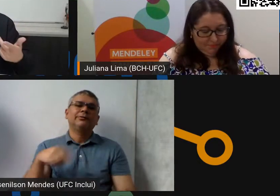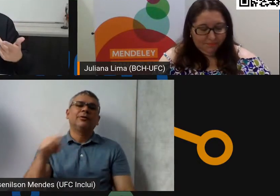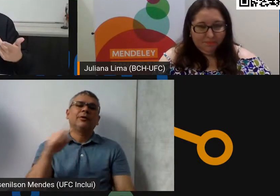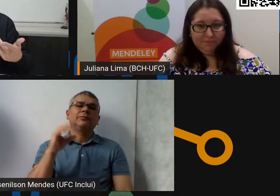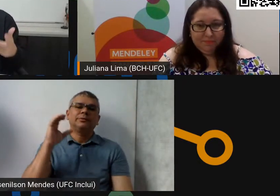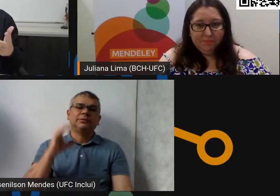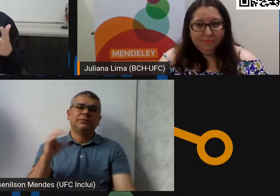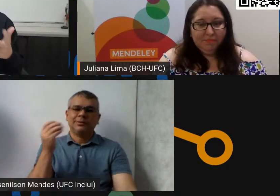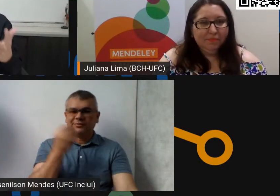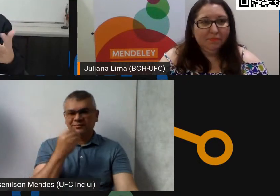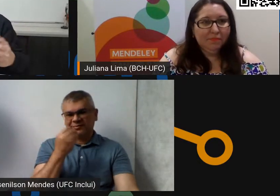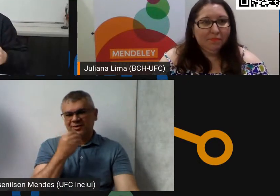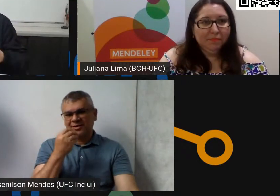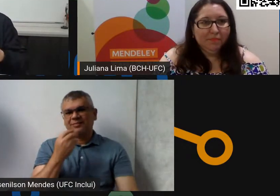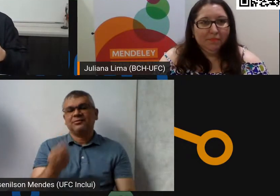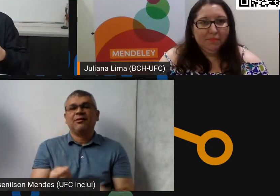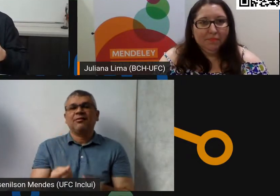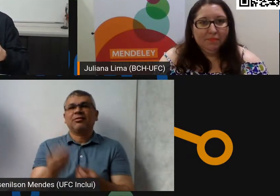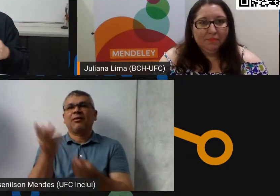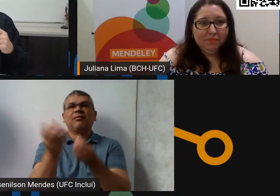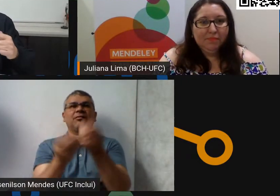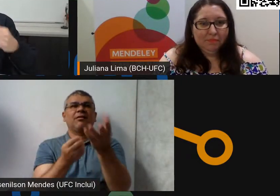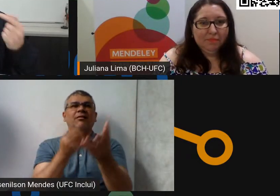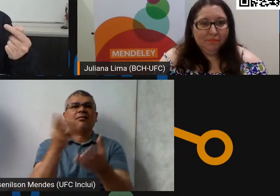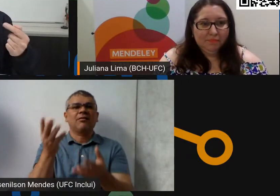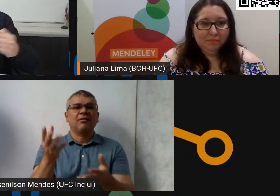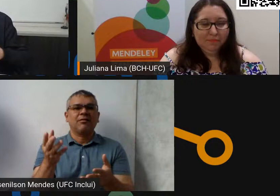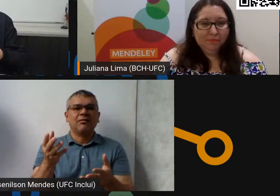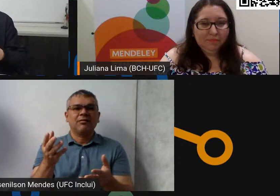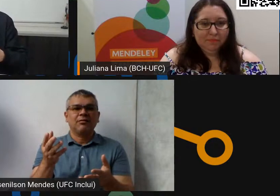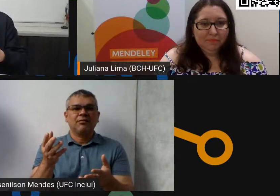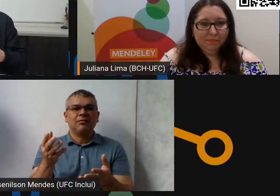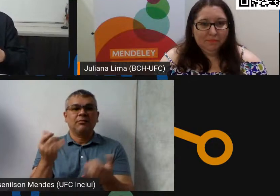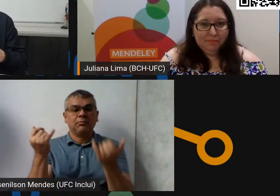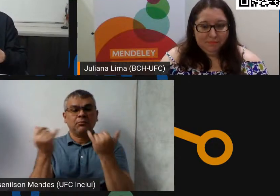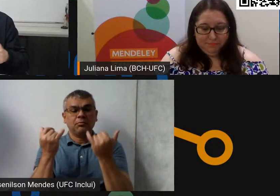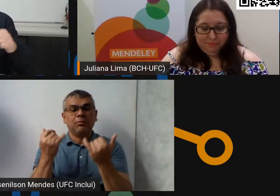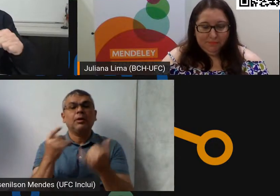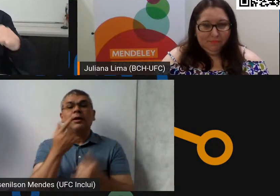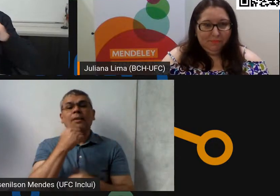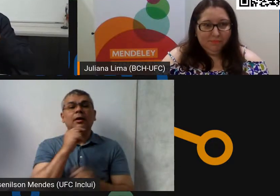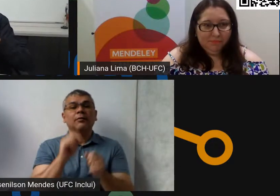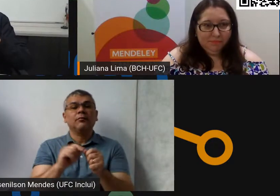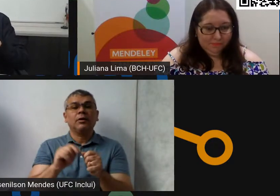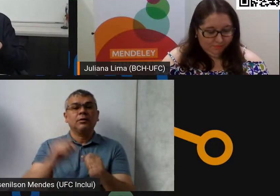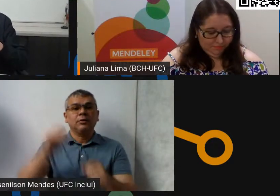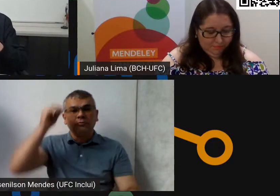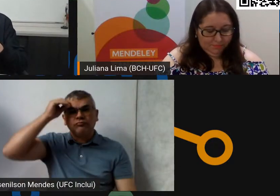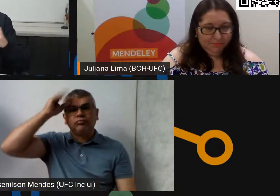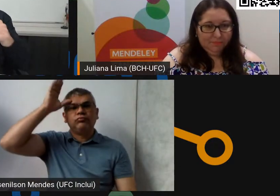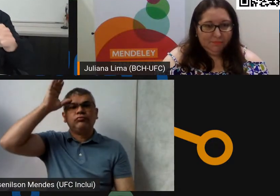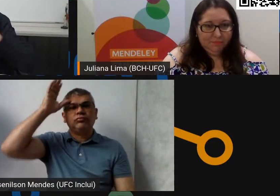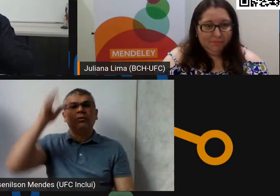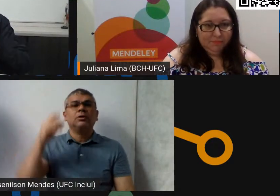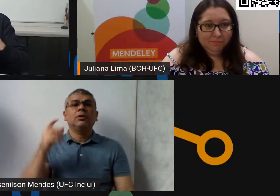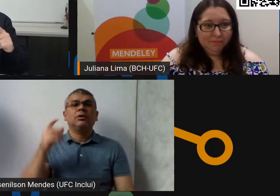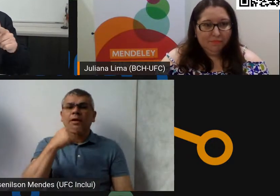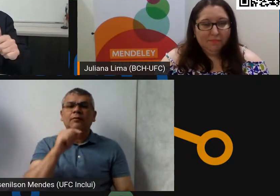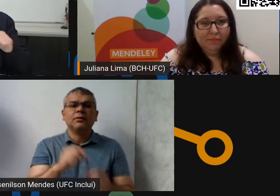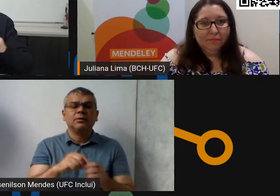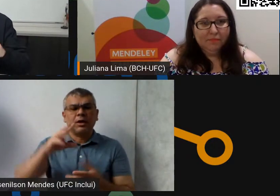dados, quem vai fazer as grandes teorias? Quem vai fazer o grande conhecimento? Quem vai disponibilizar para a gente? Vai disponibilizar